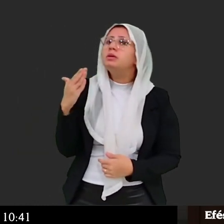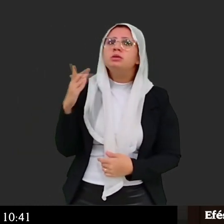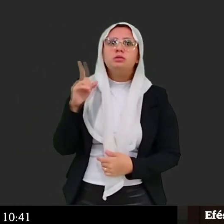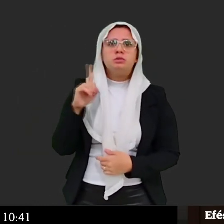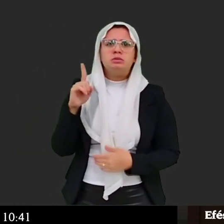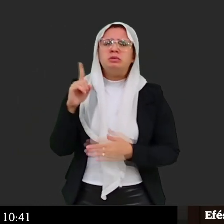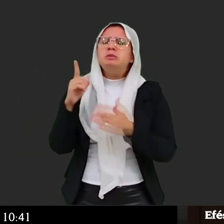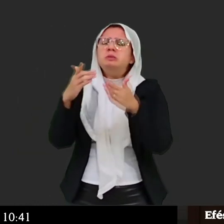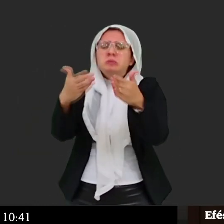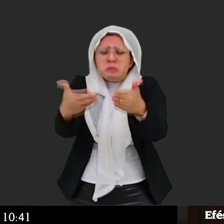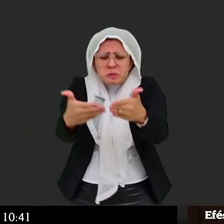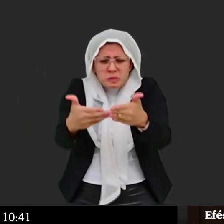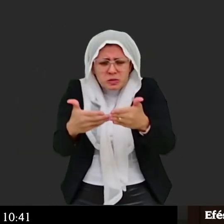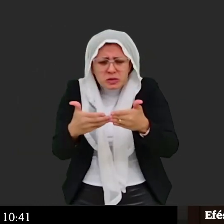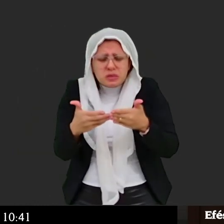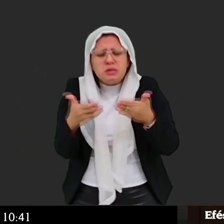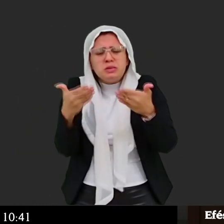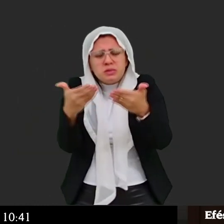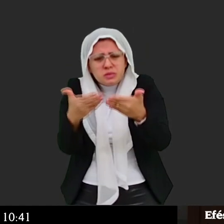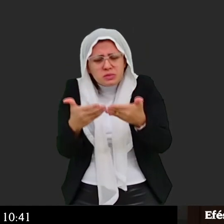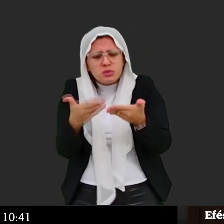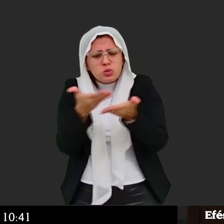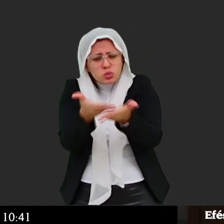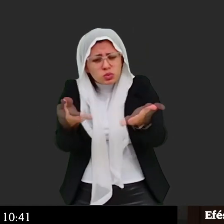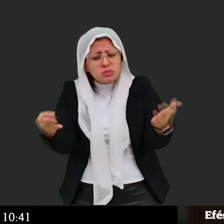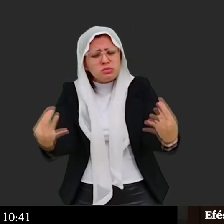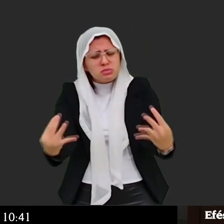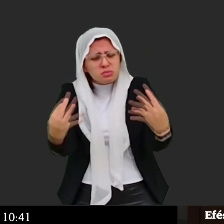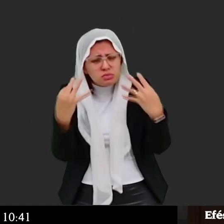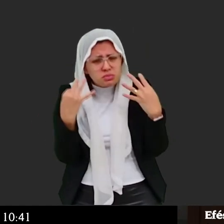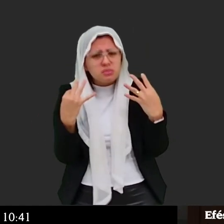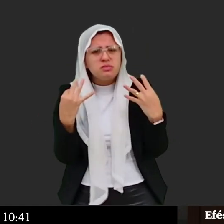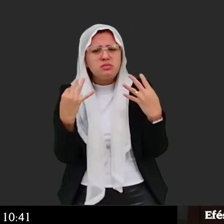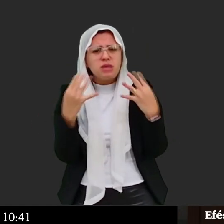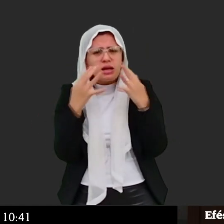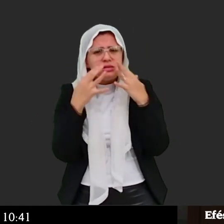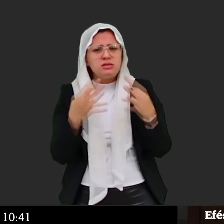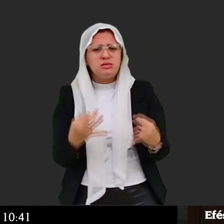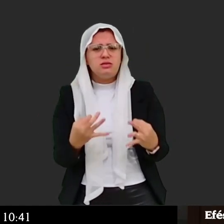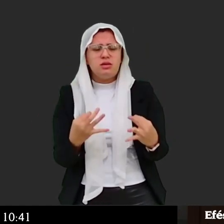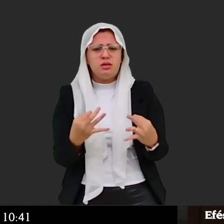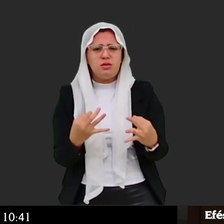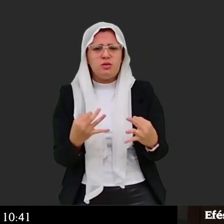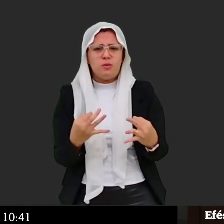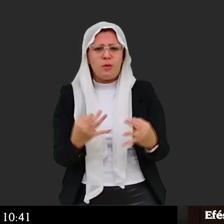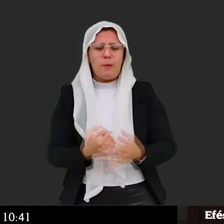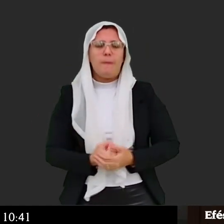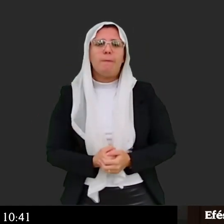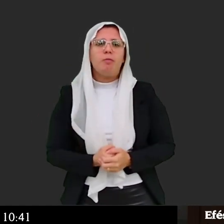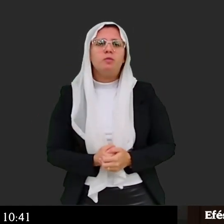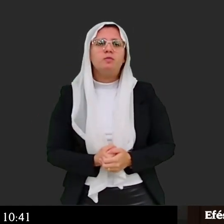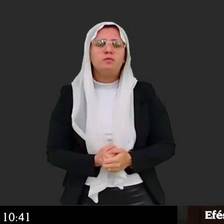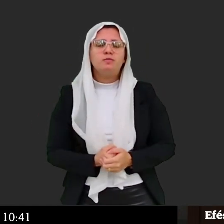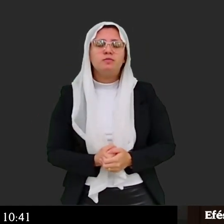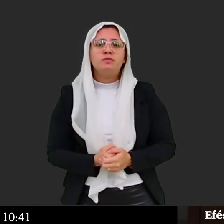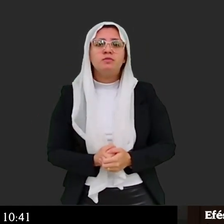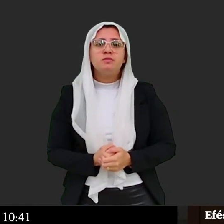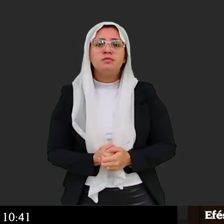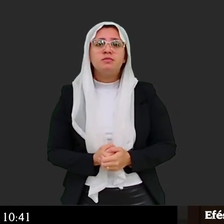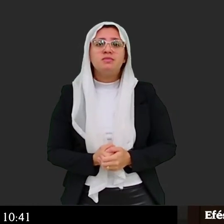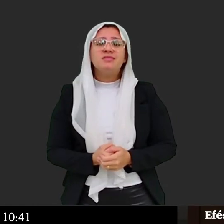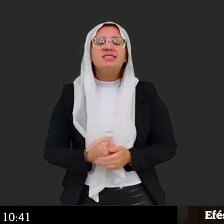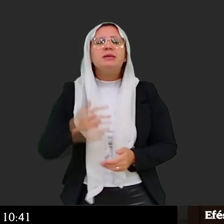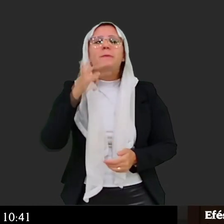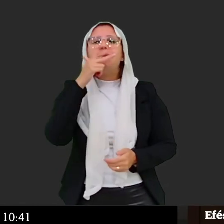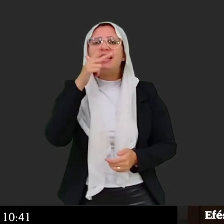a irmandade que tivesse a condição de ouvi-lo. E considerando-se, para tanto, como preso do